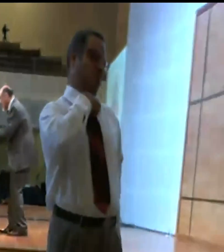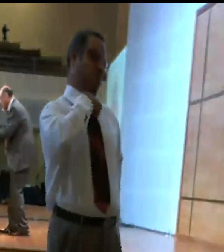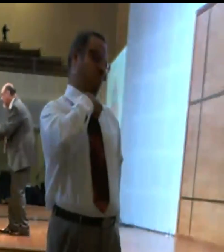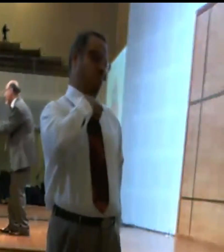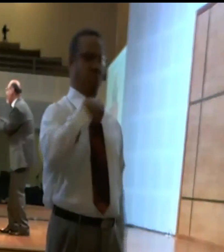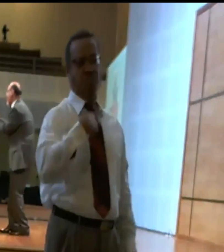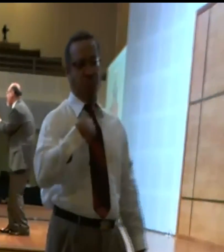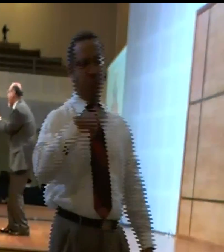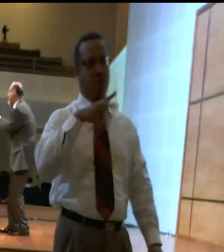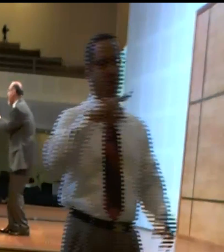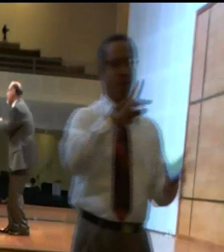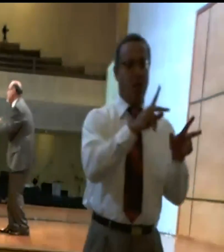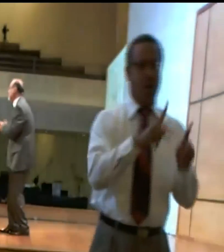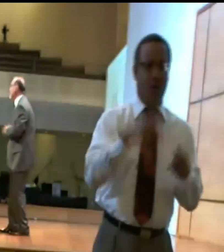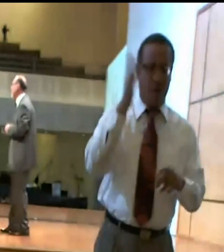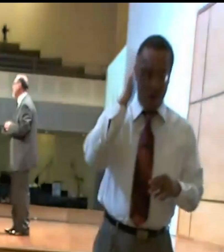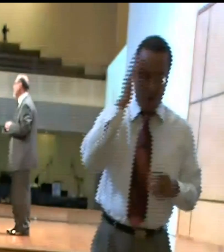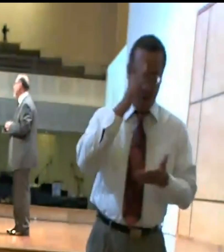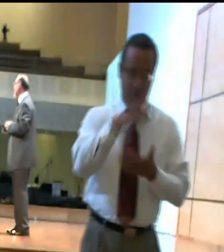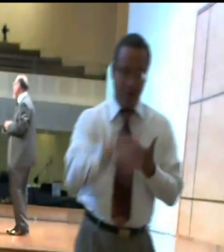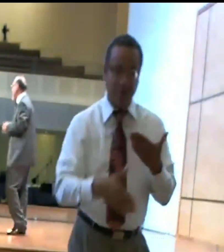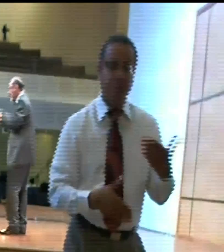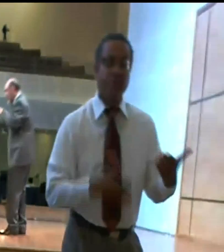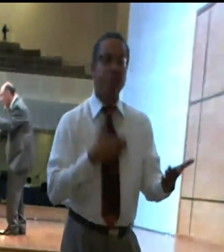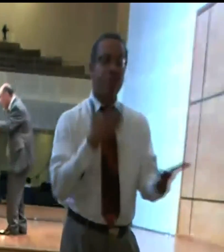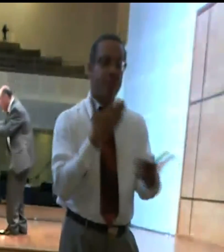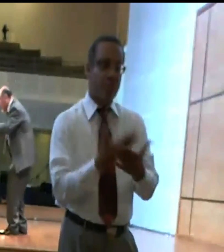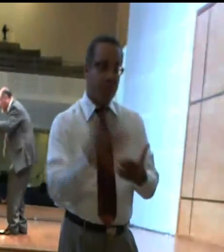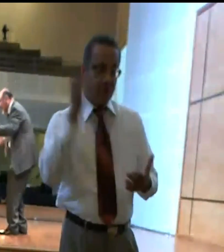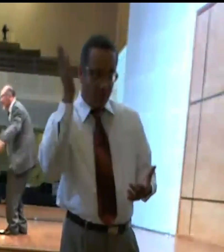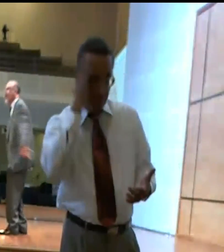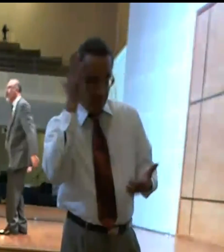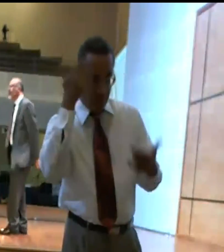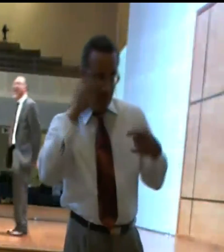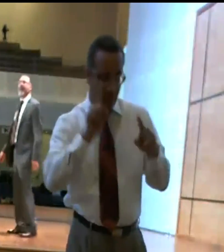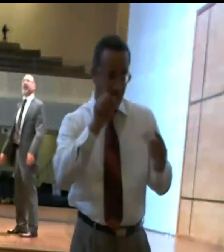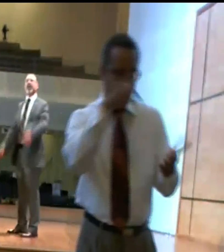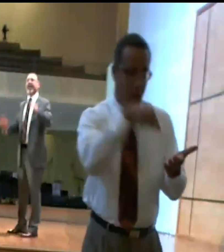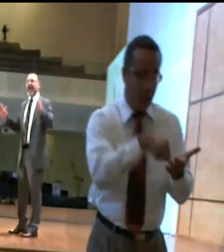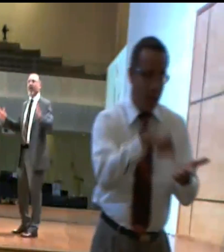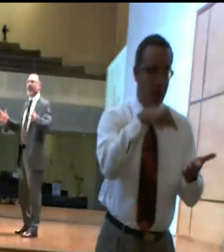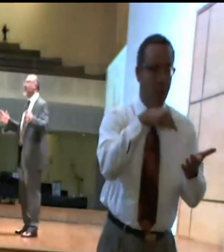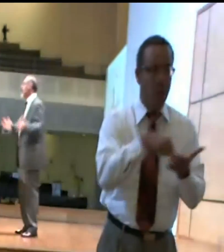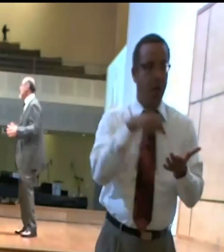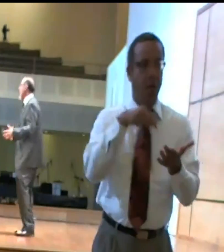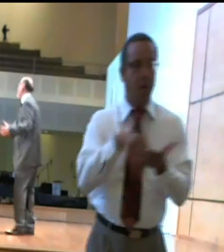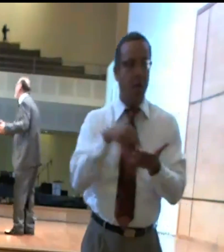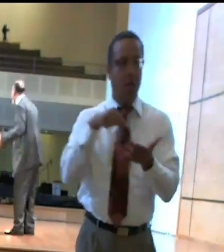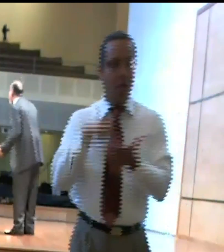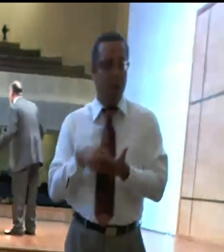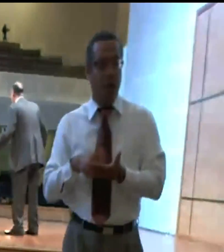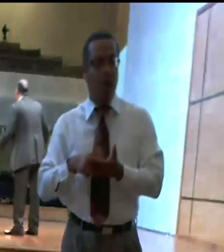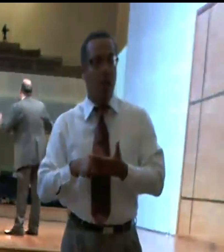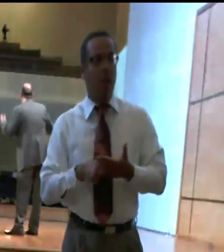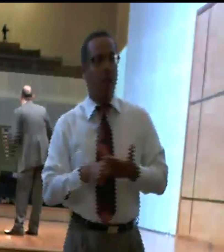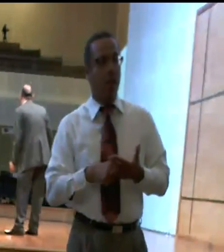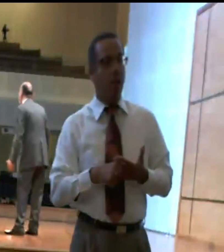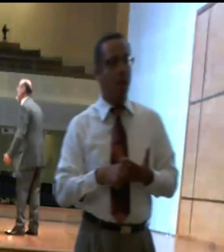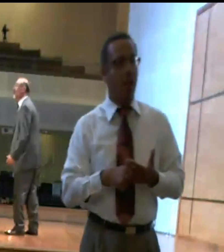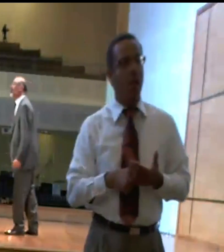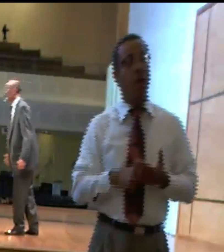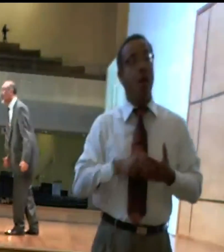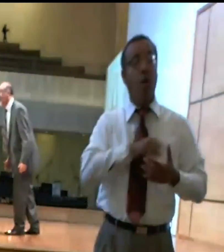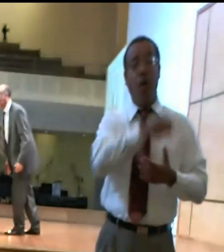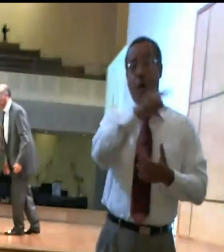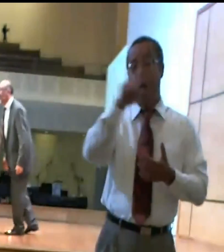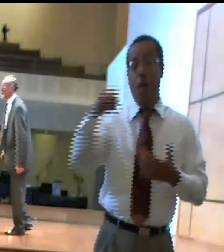Nosotros quisiéramos tener el plano en la mano y saber cómo va a ser cada cosa. Pero ¿saben algo, mis hermanos? Lo cierto es